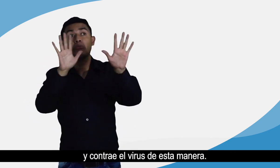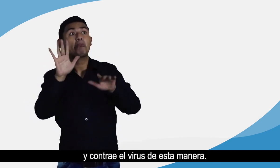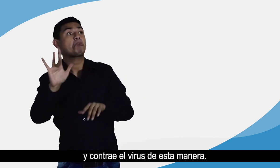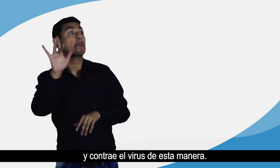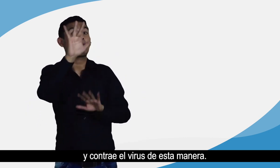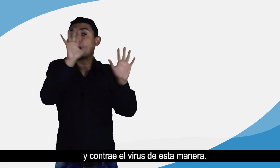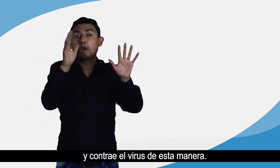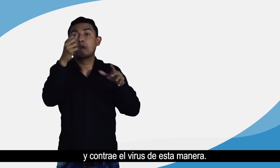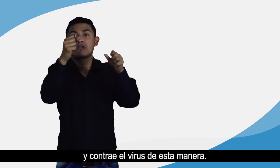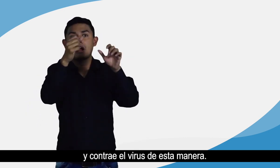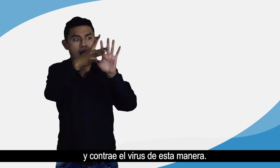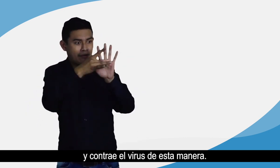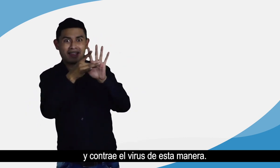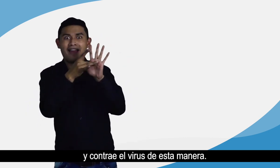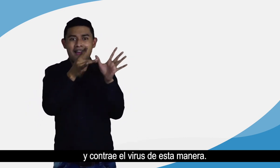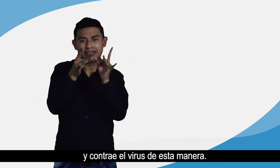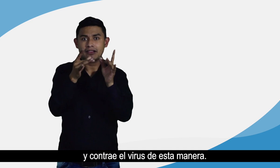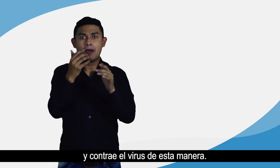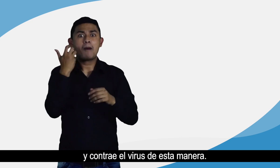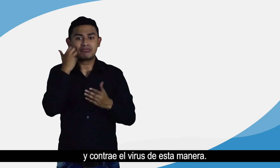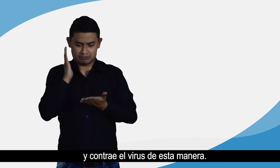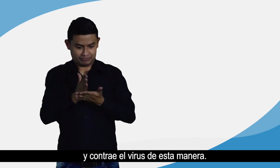y contrae el virus de esta manera.